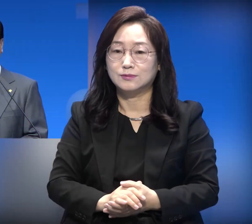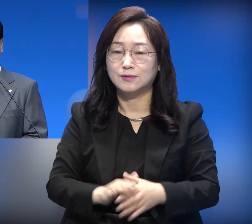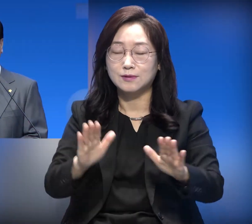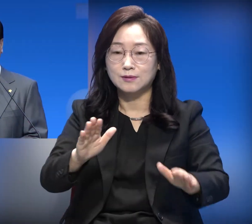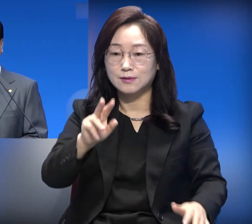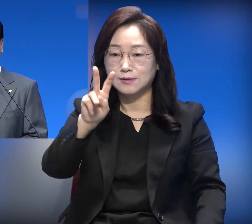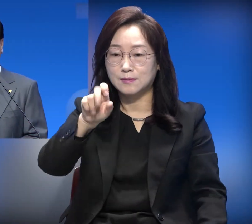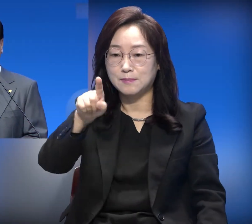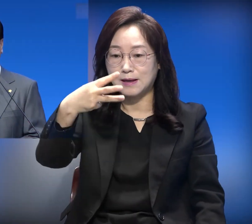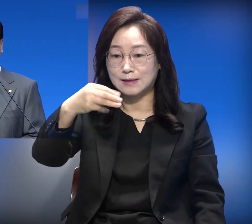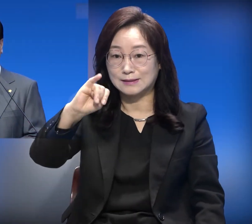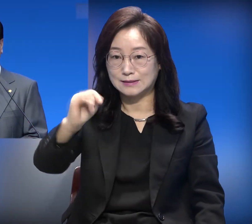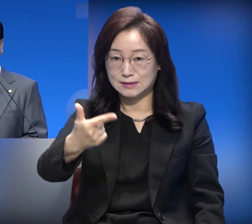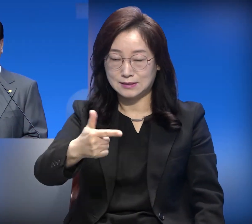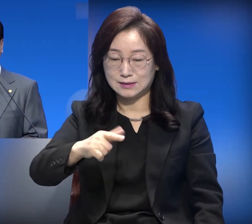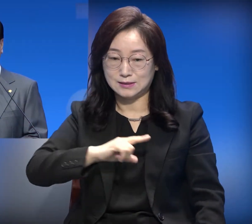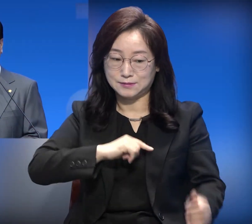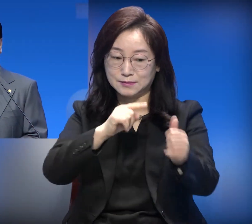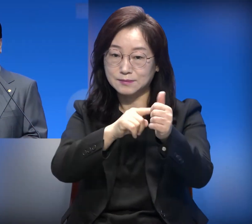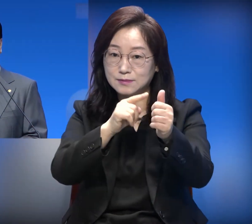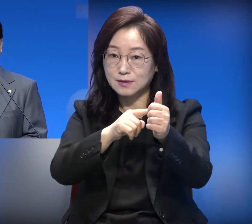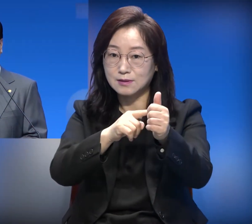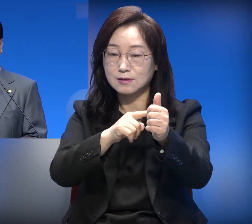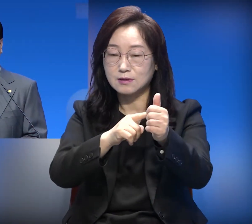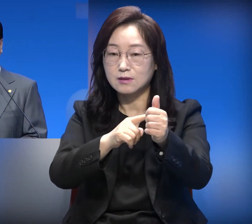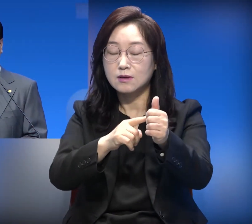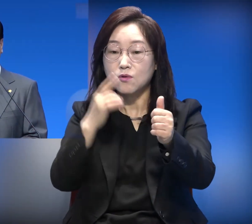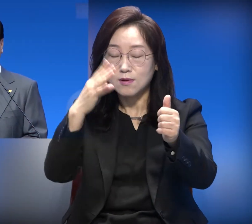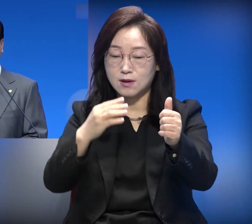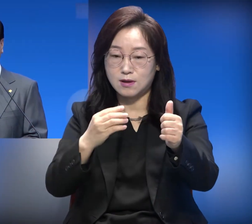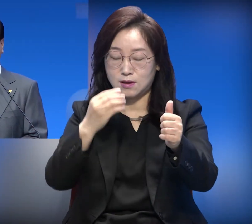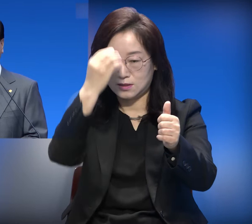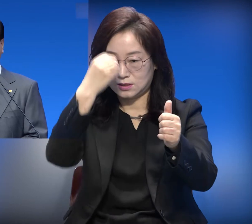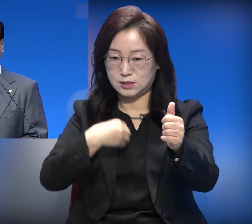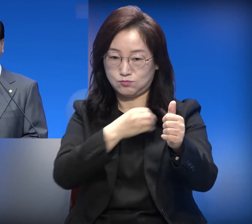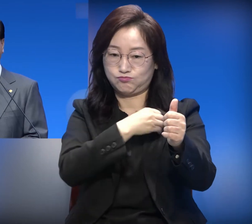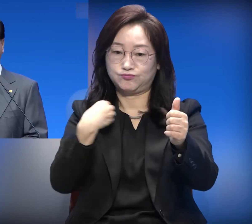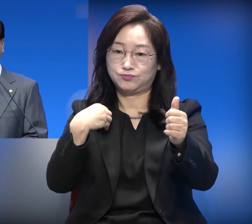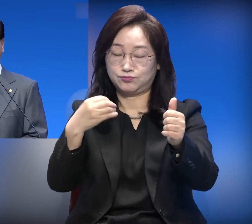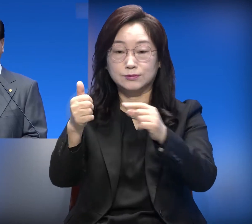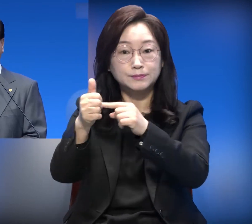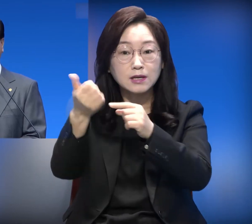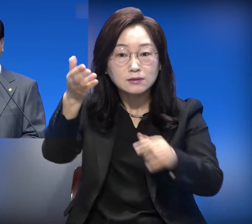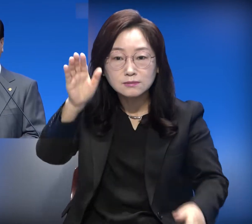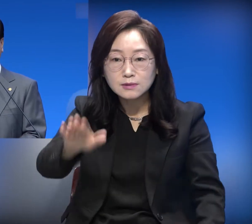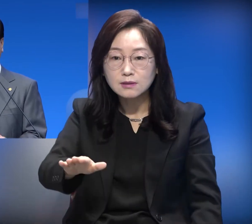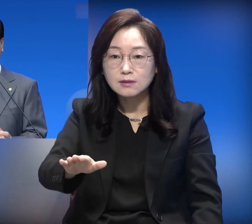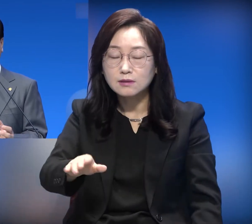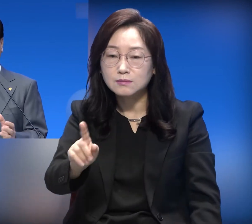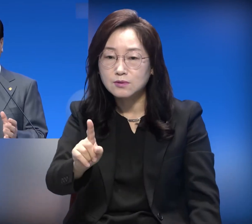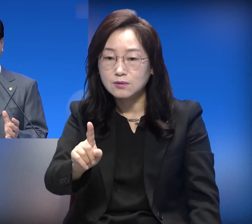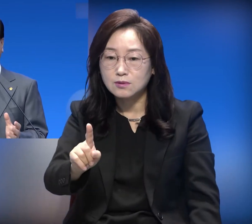마르틴 루터는 일개 신부에 불과했지만은 로마 가톨릭이